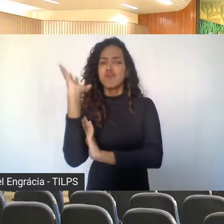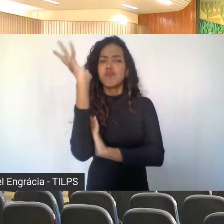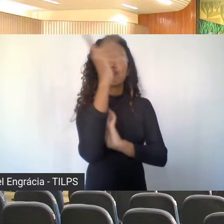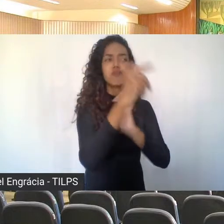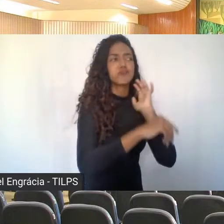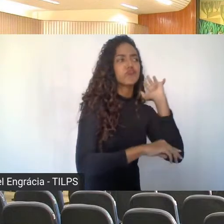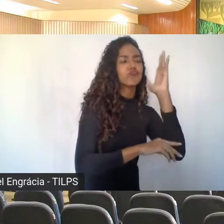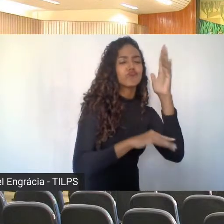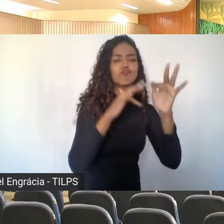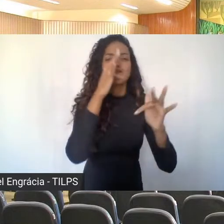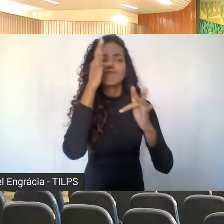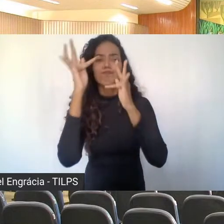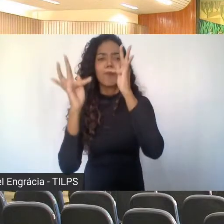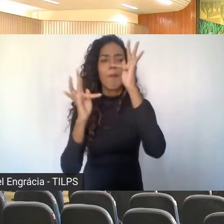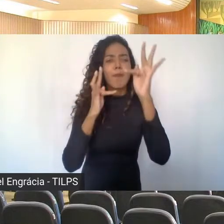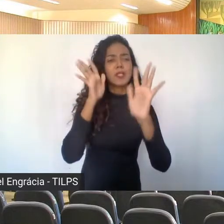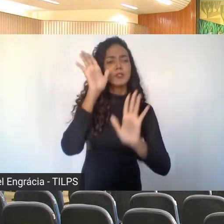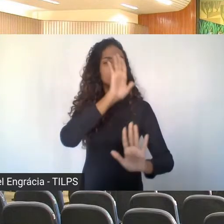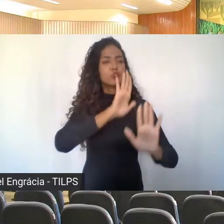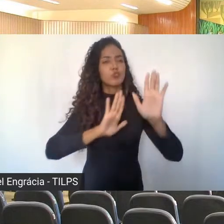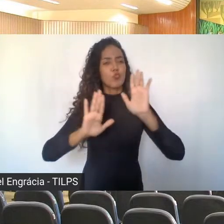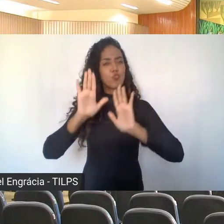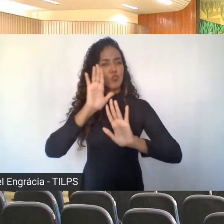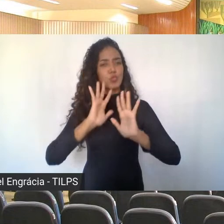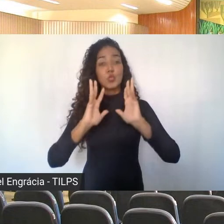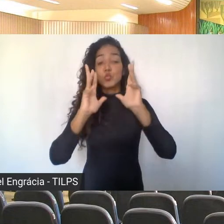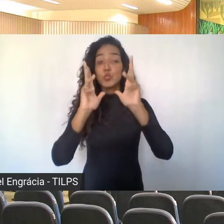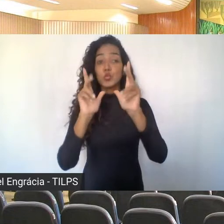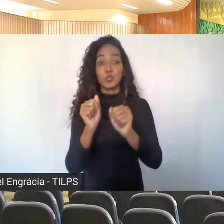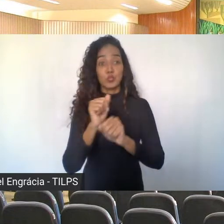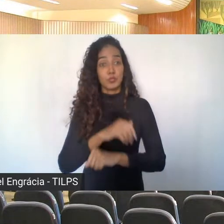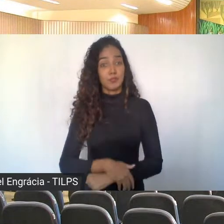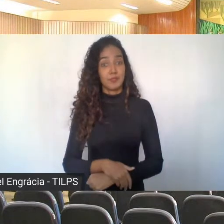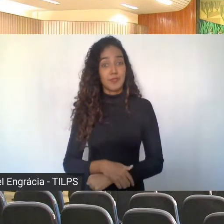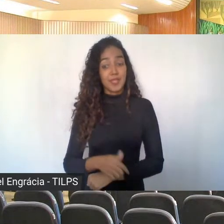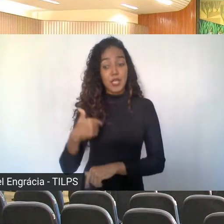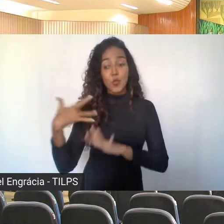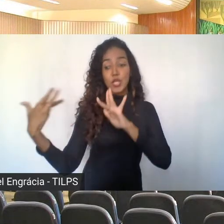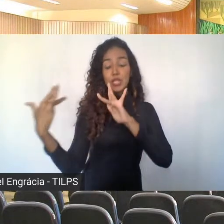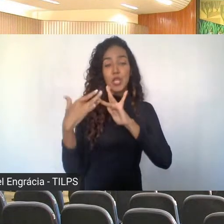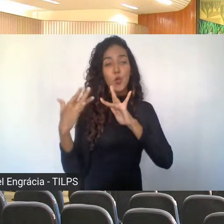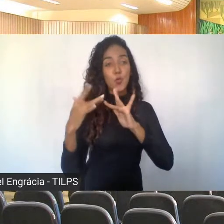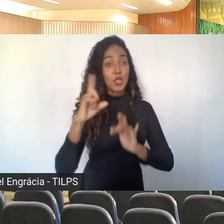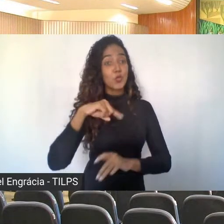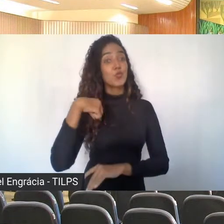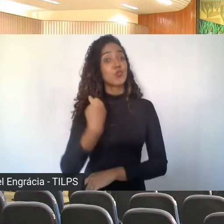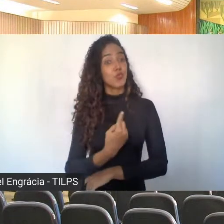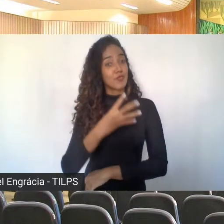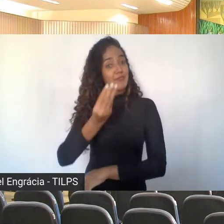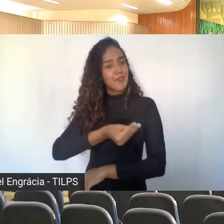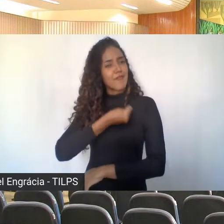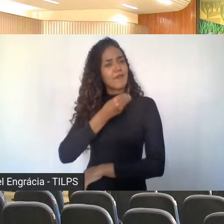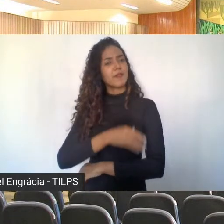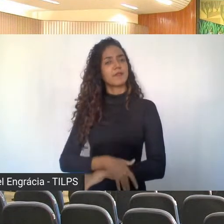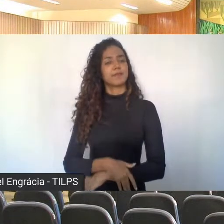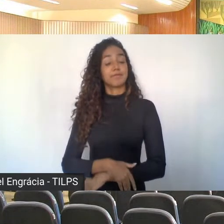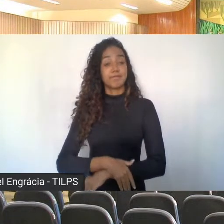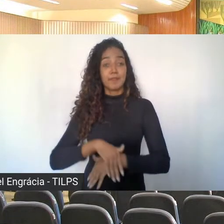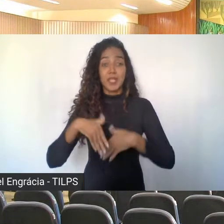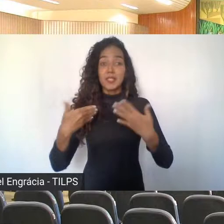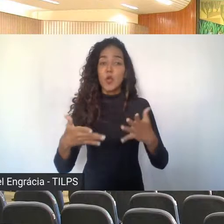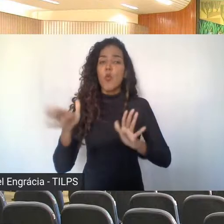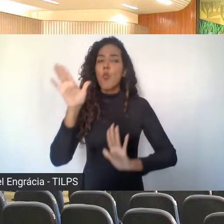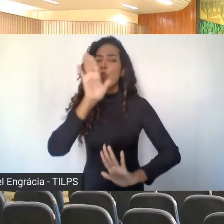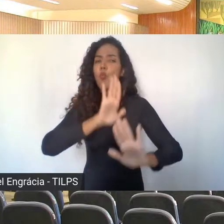das plantas, cuidar daquilo que é perto de nós e que é vivo. Então, cuidemos-nos uns